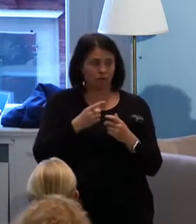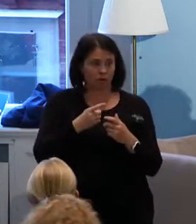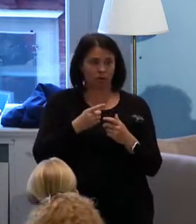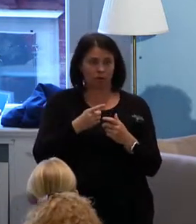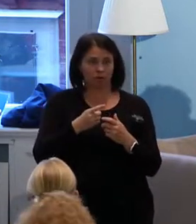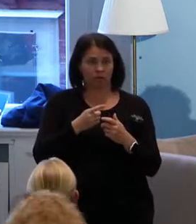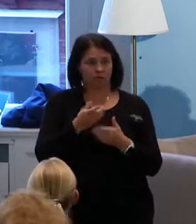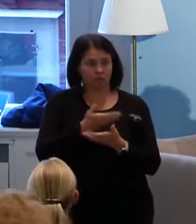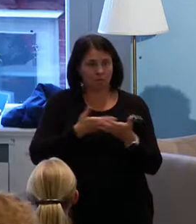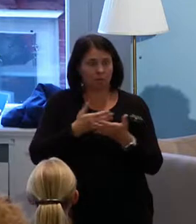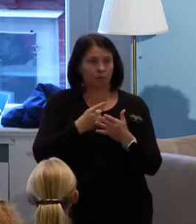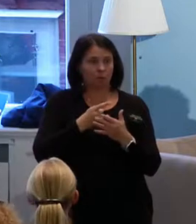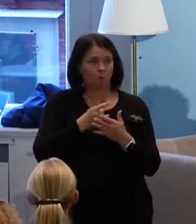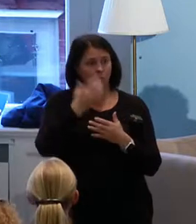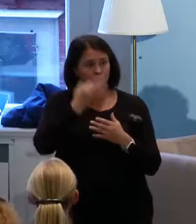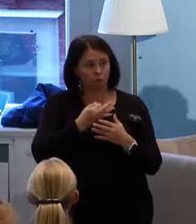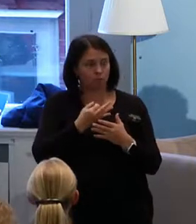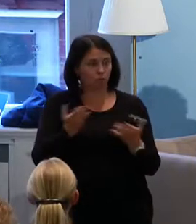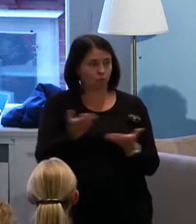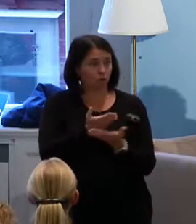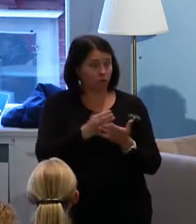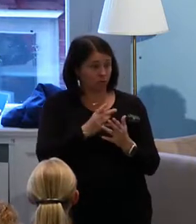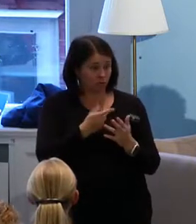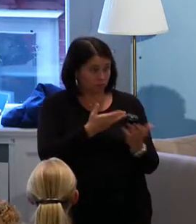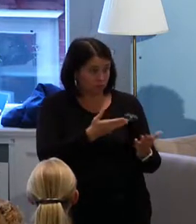kunskapsutbyte i de här frågorna, Britt?